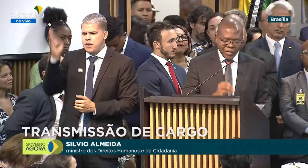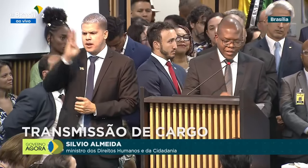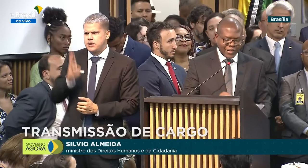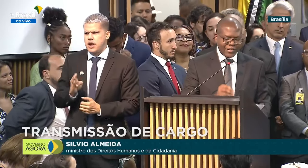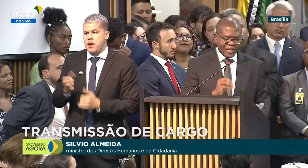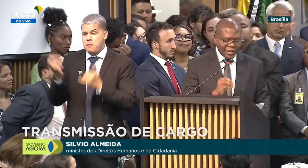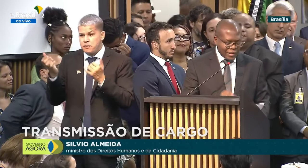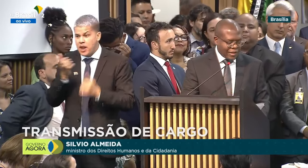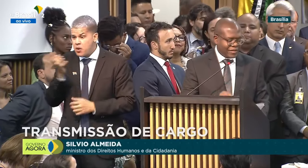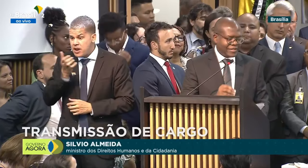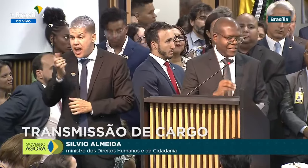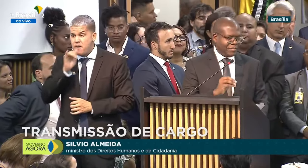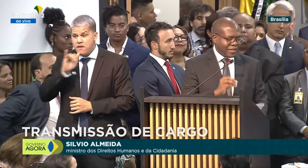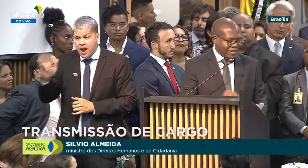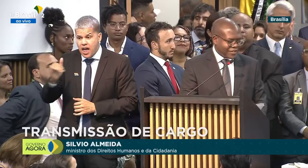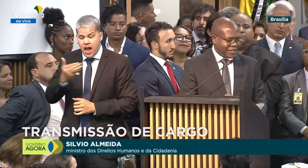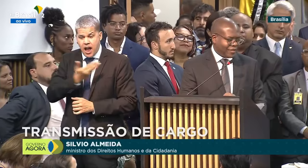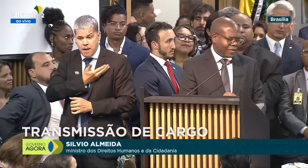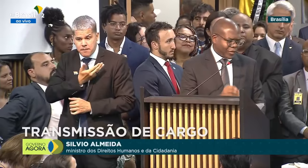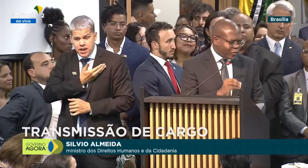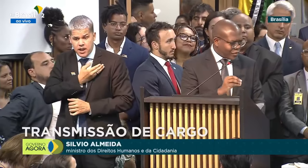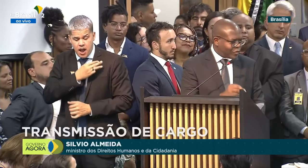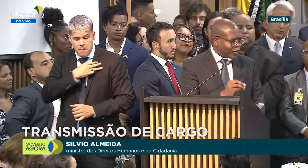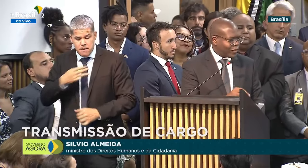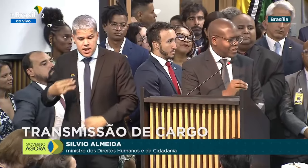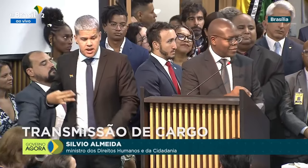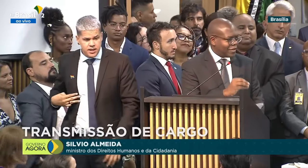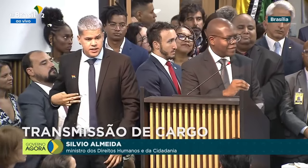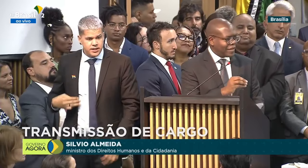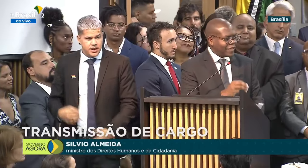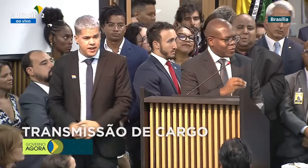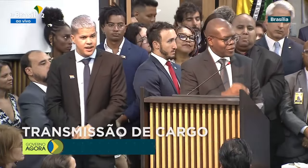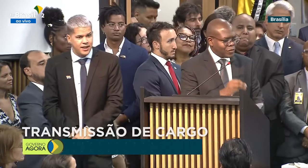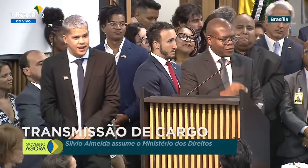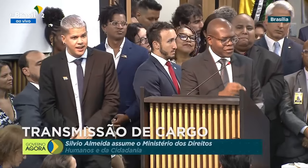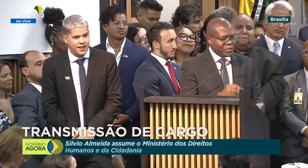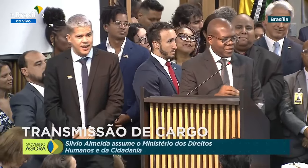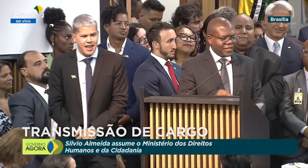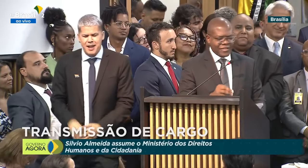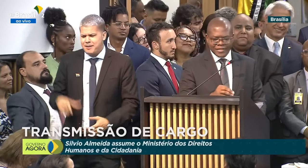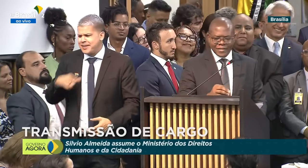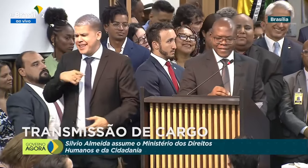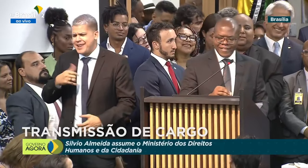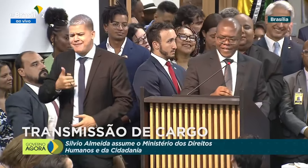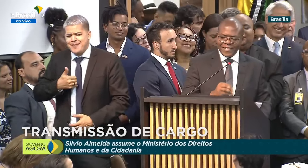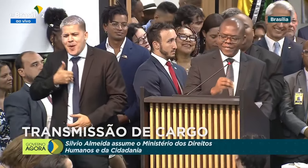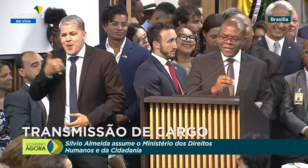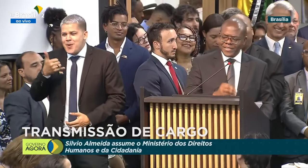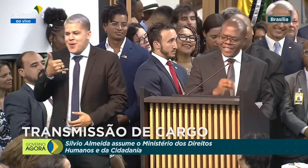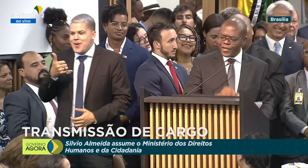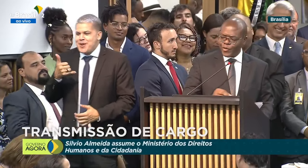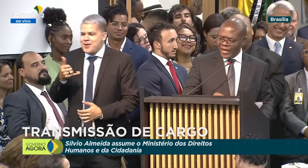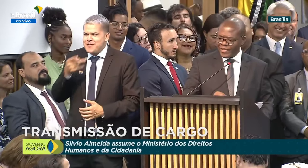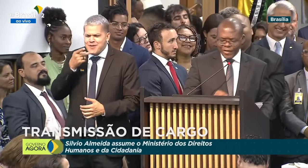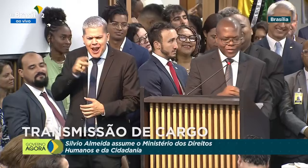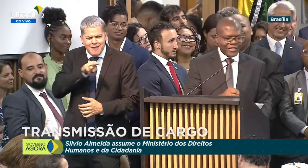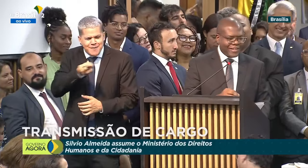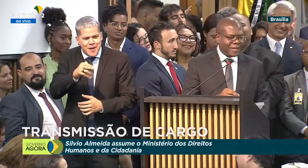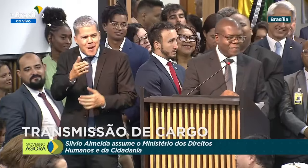a minha amiga querida ministra Eu tenho tanto orgulho de chamar algumas pessoas de ministra né